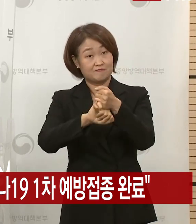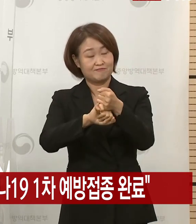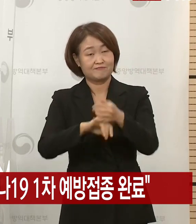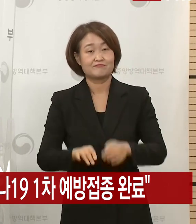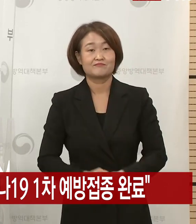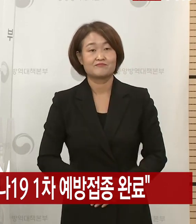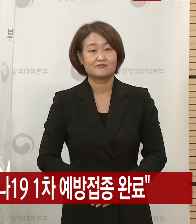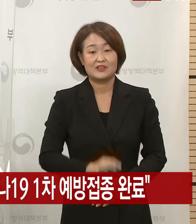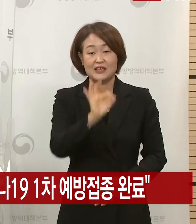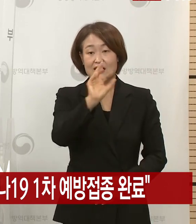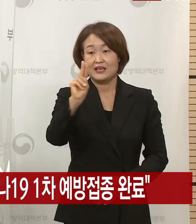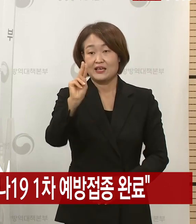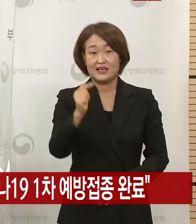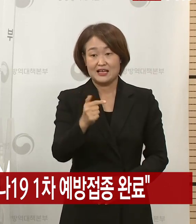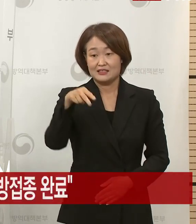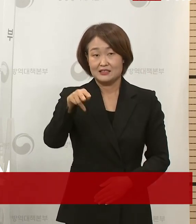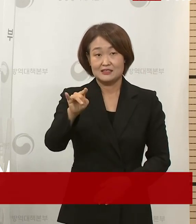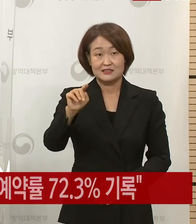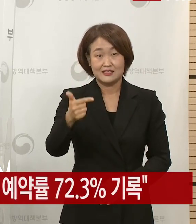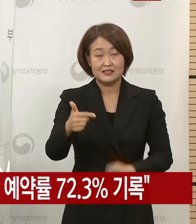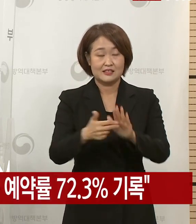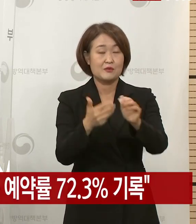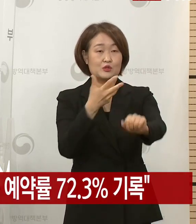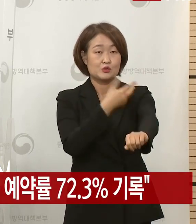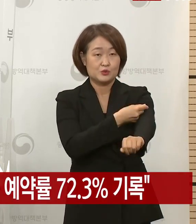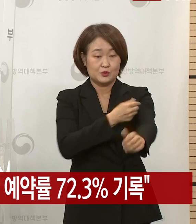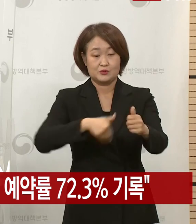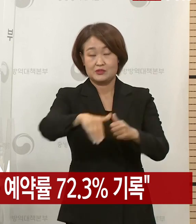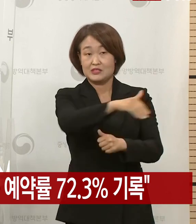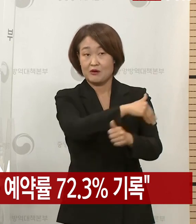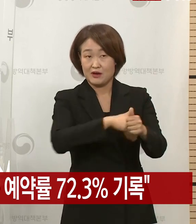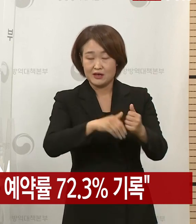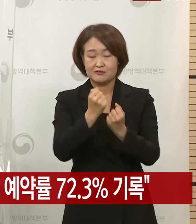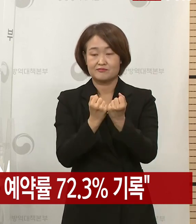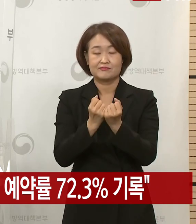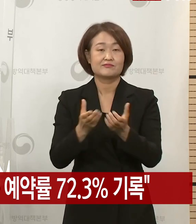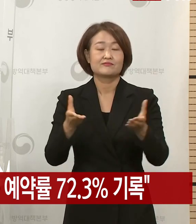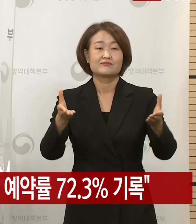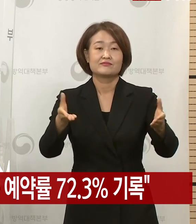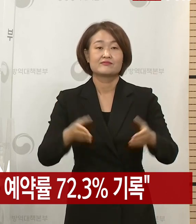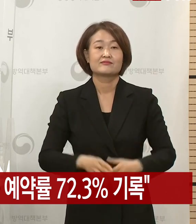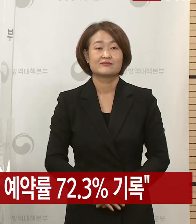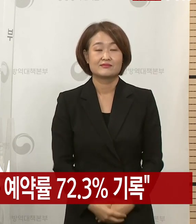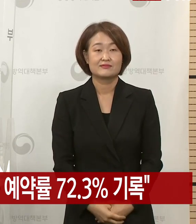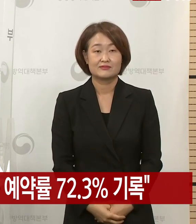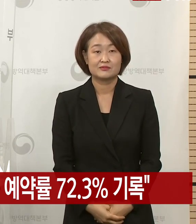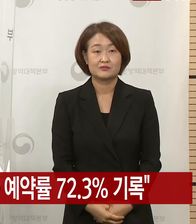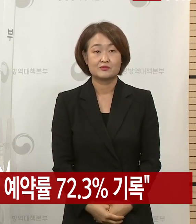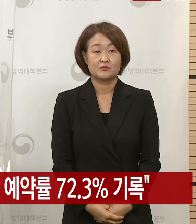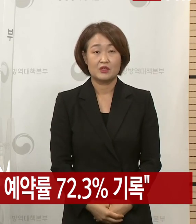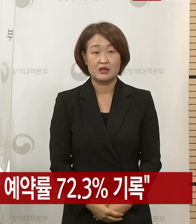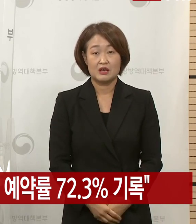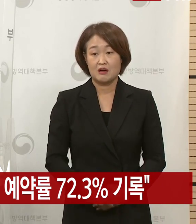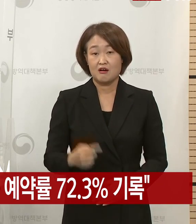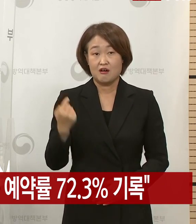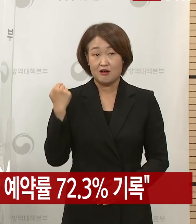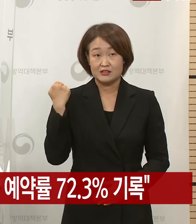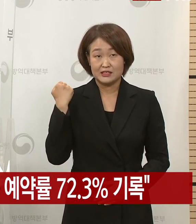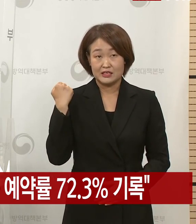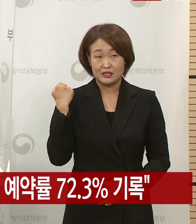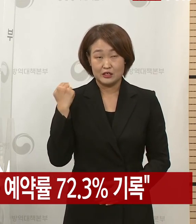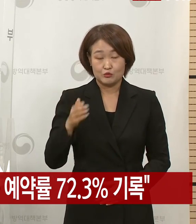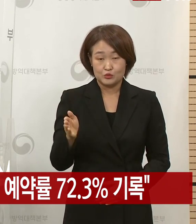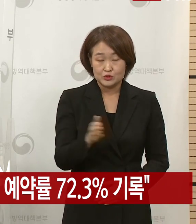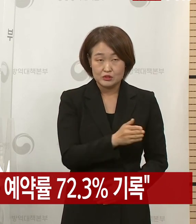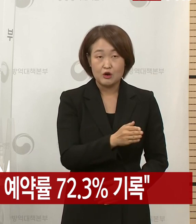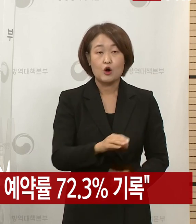다음은 얀센 백신 예방접종 예약 상황에 대해서 말씀드리겠습니다. 오늘 0시부터